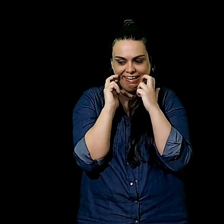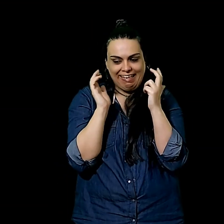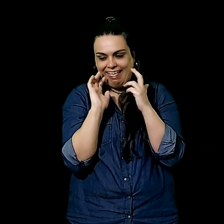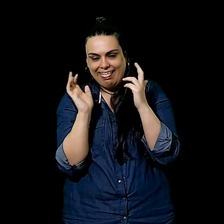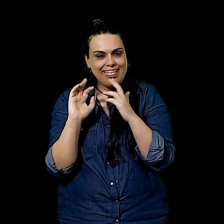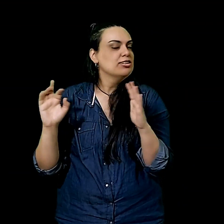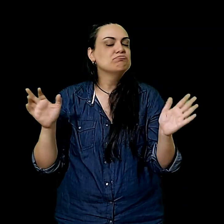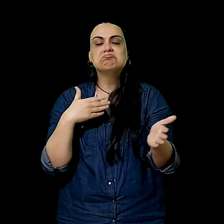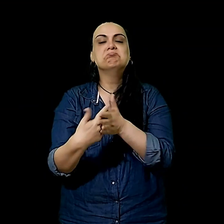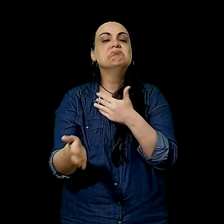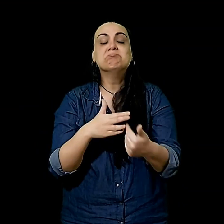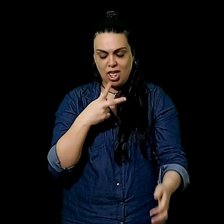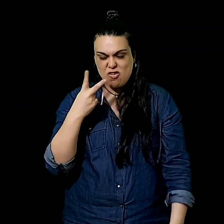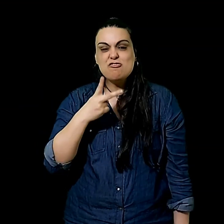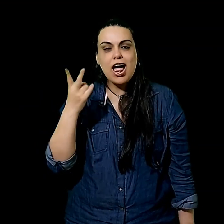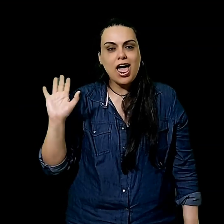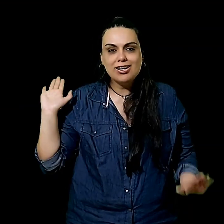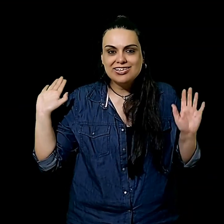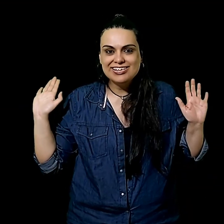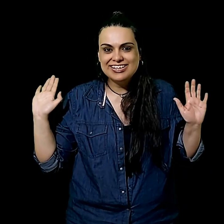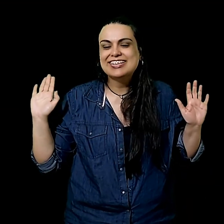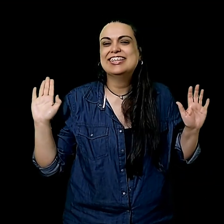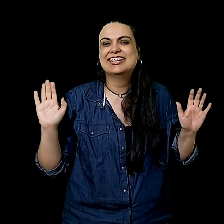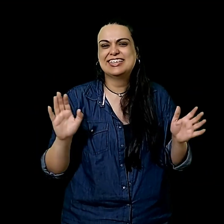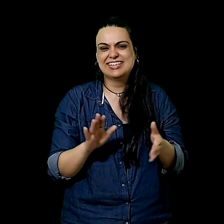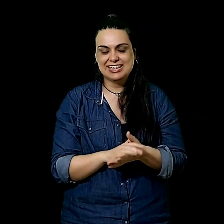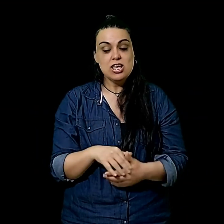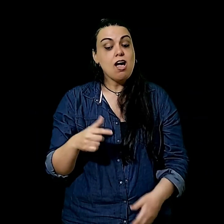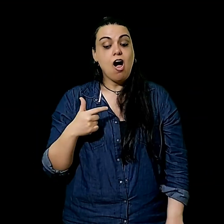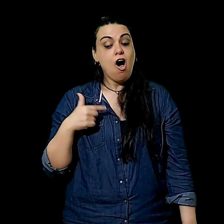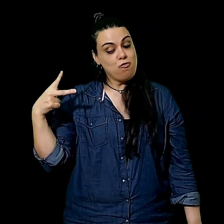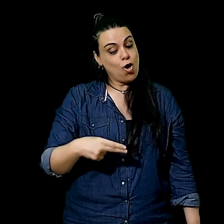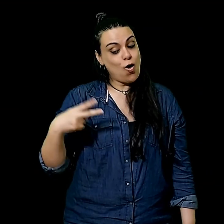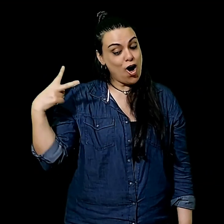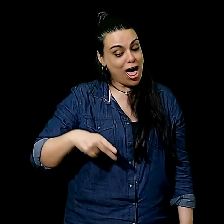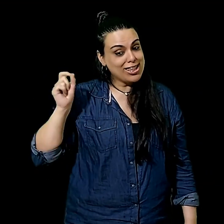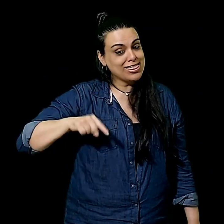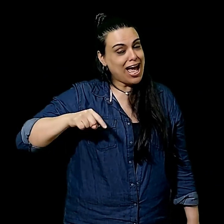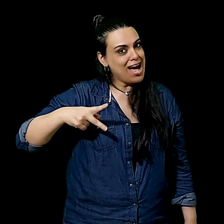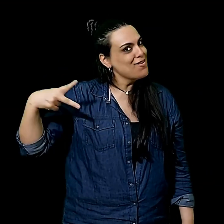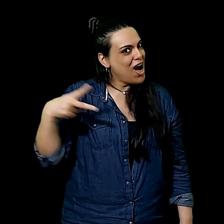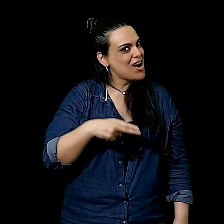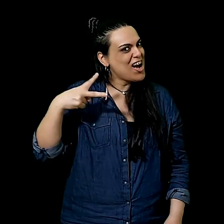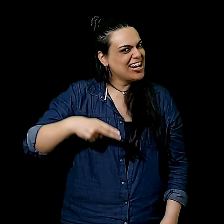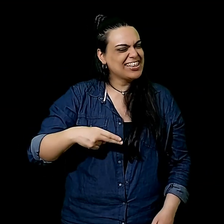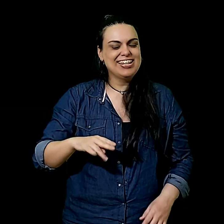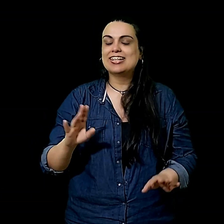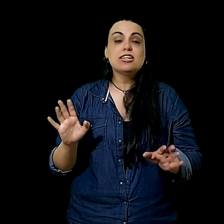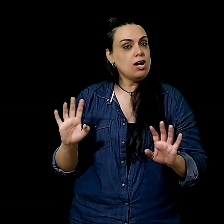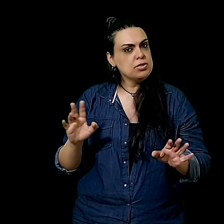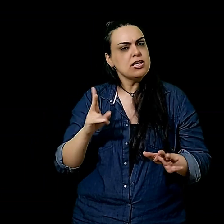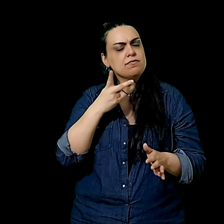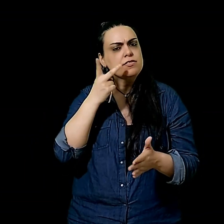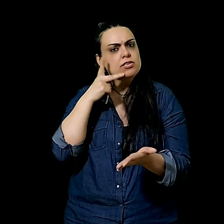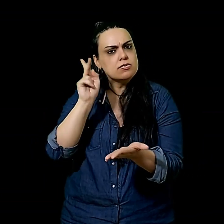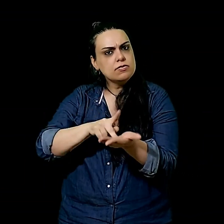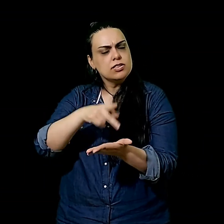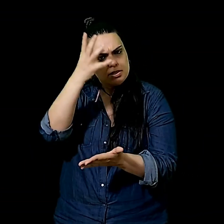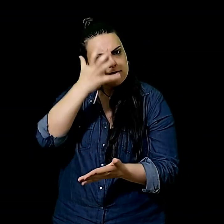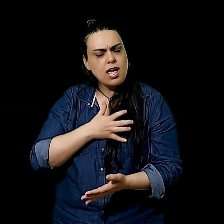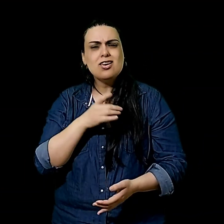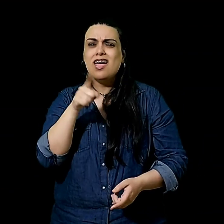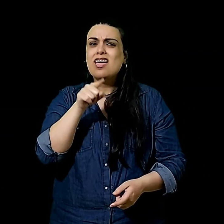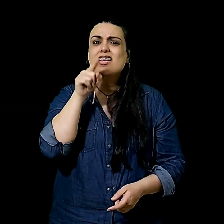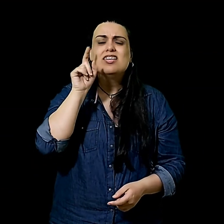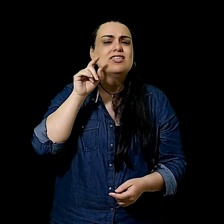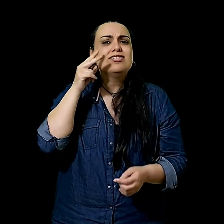quero que fale disso. Mas não tô nem aí, eu vou falar o que eu quiser. Vou te cortar. Eu vou te derrubar já. É nítido ver que Deus é na sua vida,